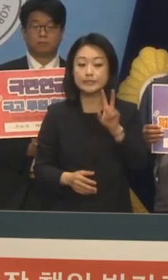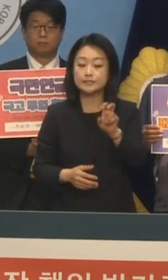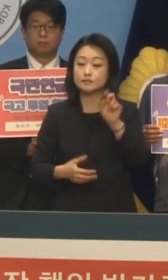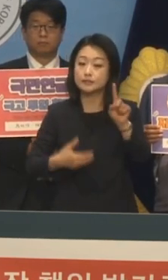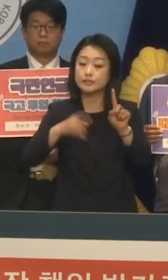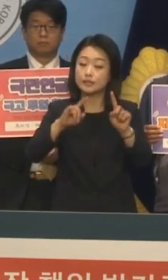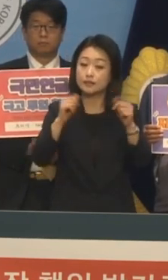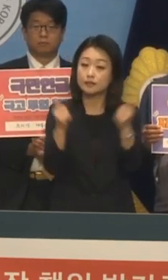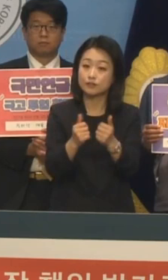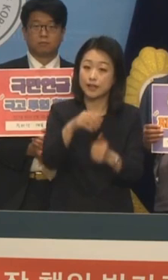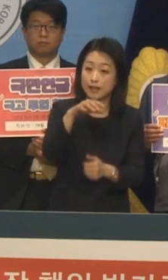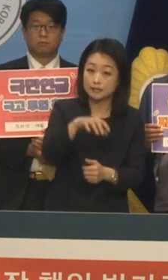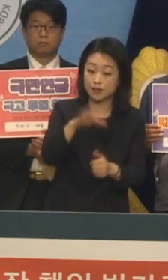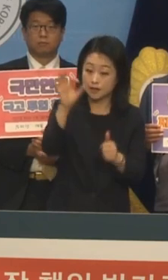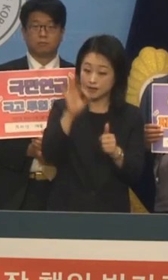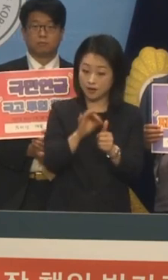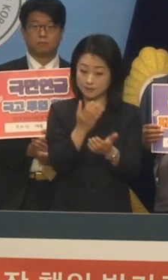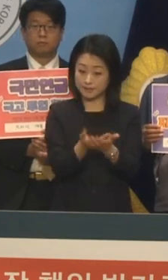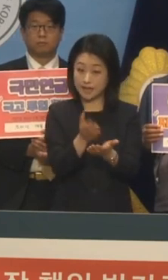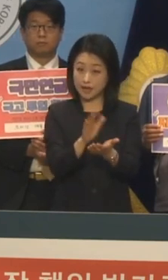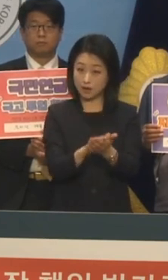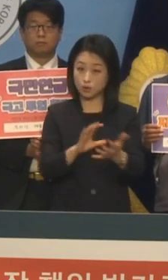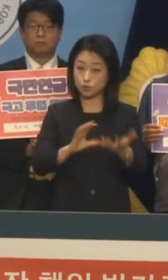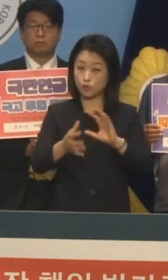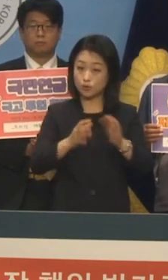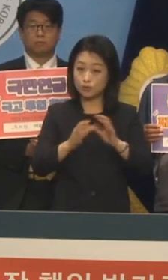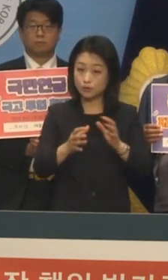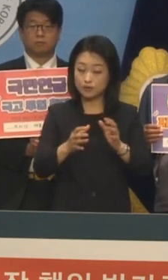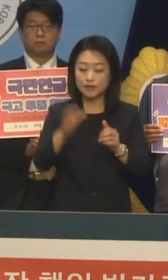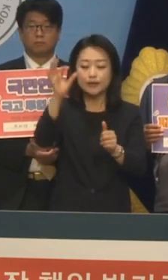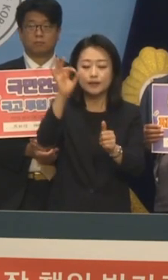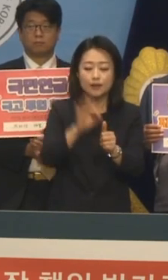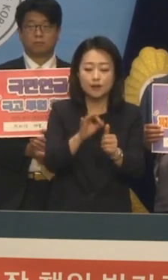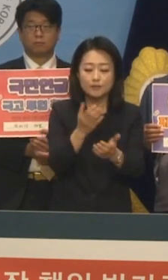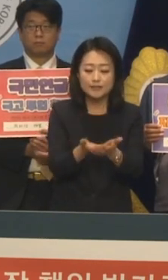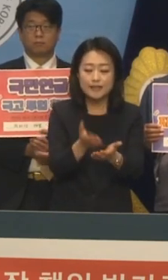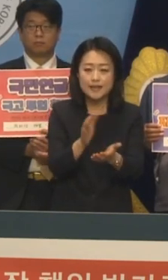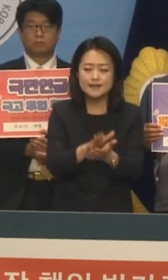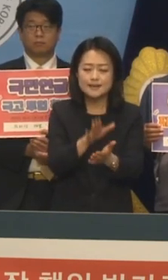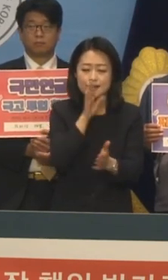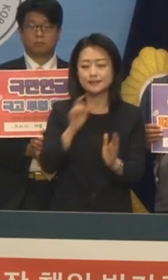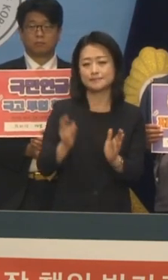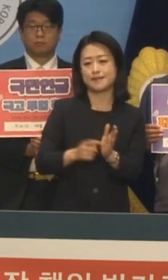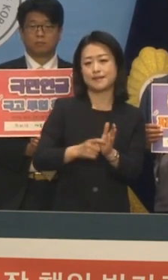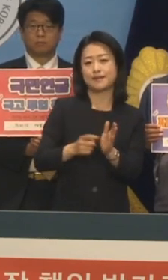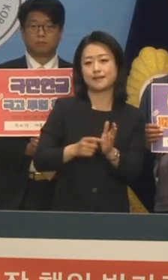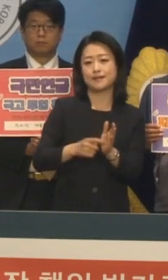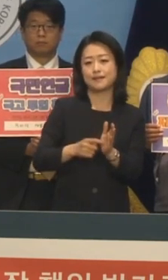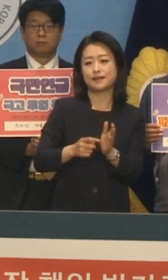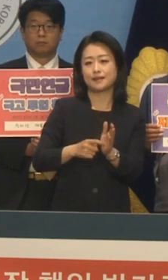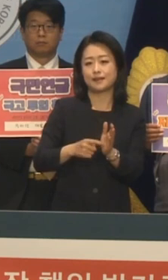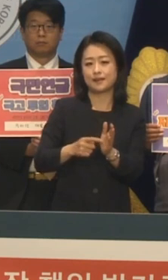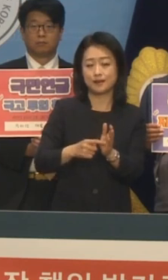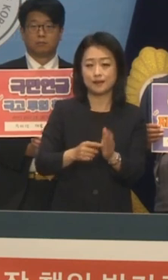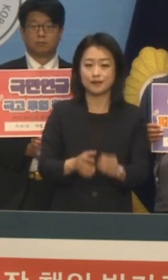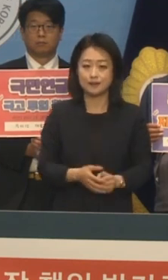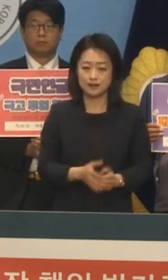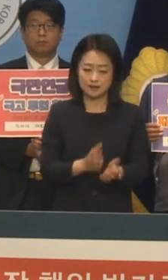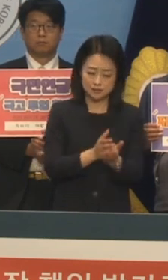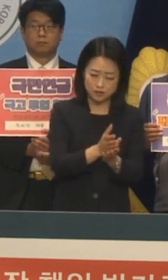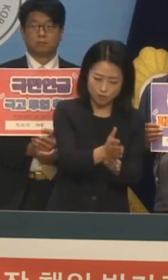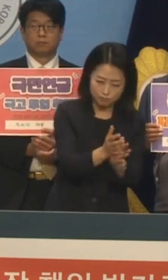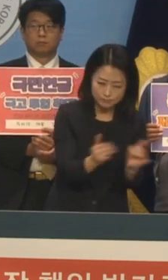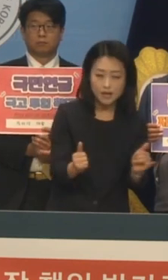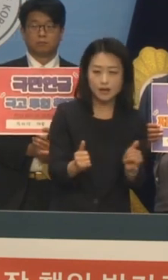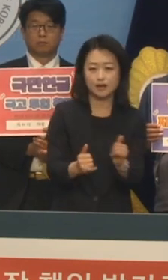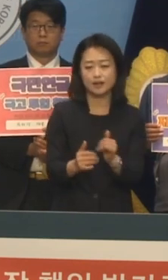21대 국회에서 연금개혁 논의는 연금개혁의 시급성을 고려해서 수많은 인력과